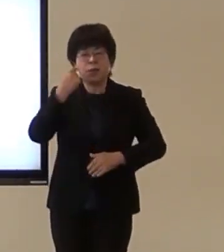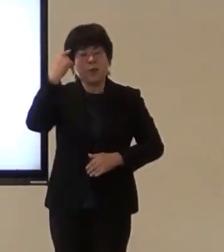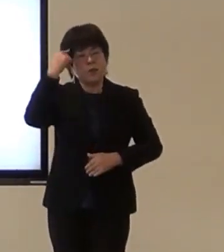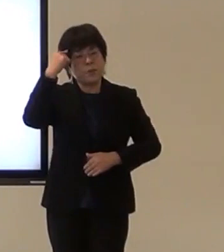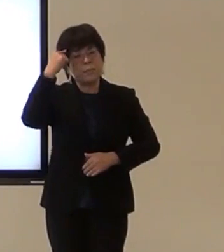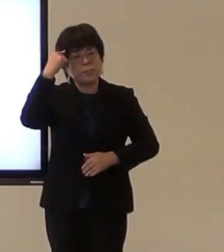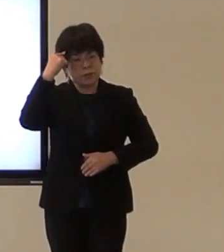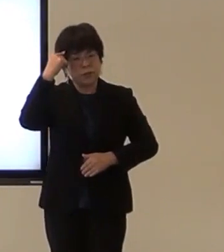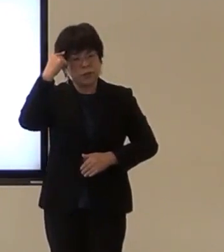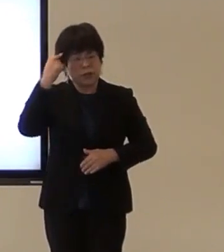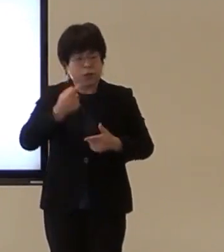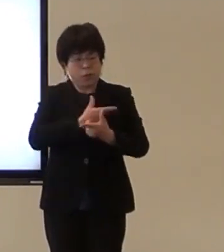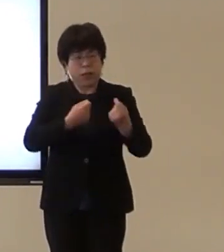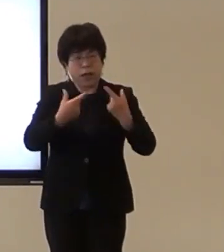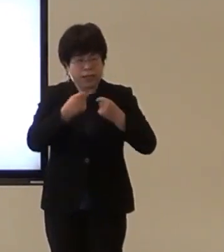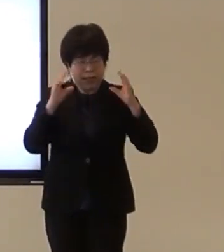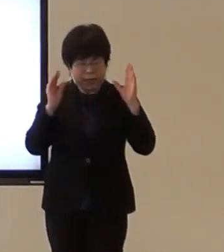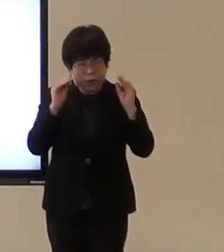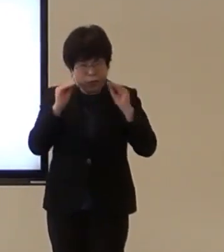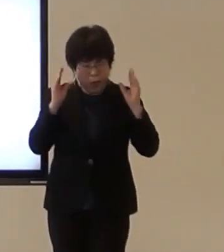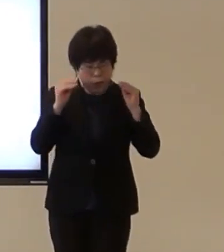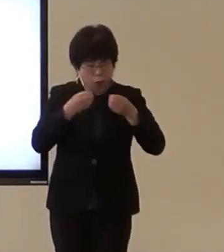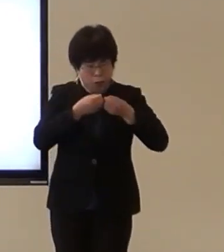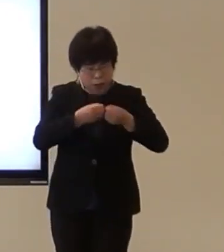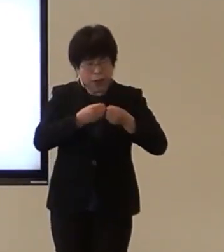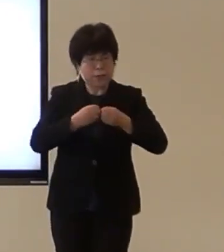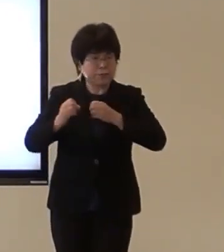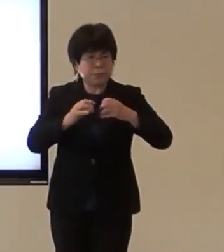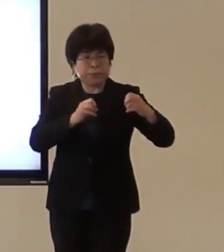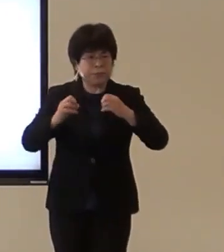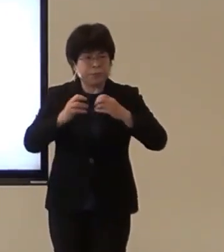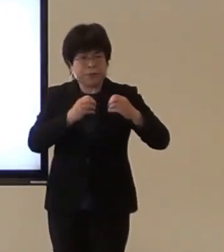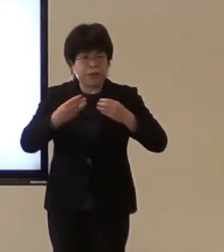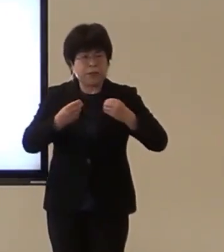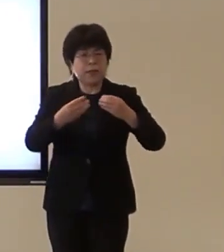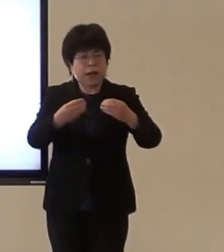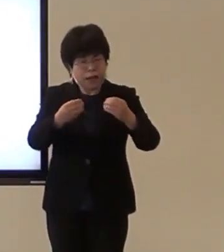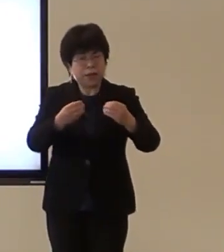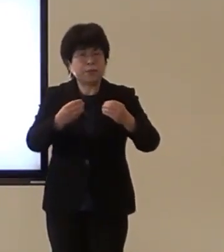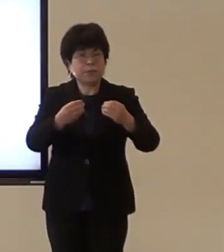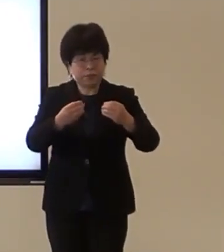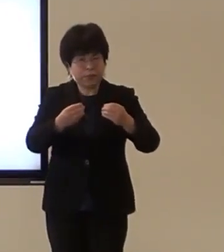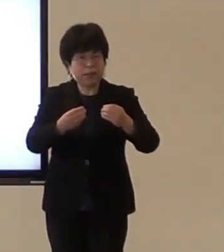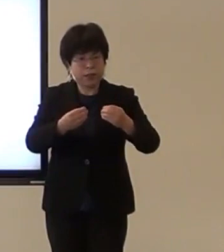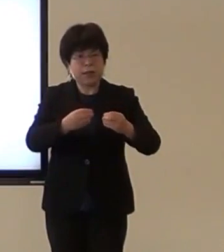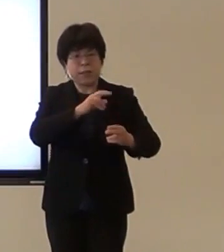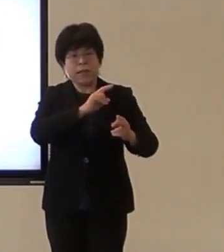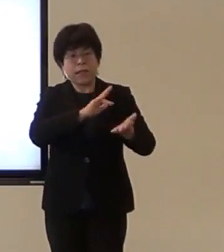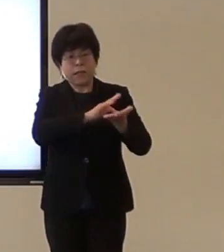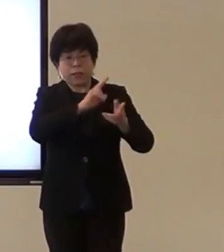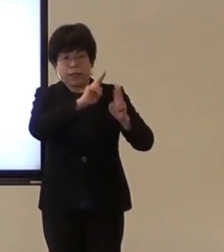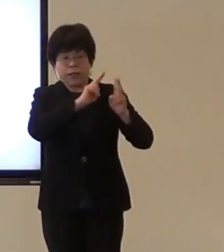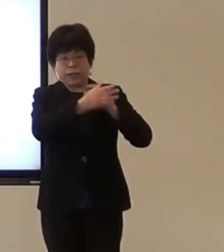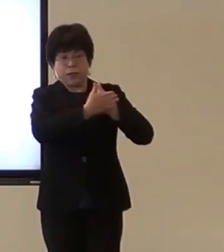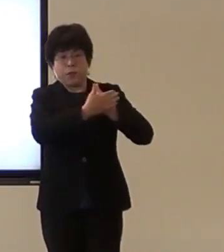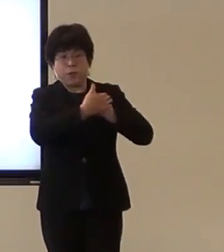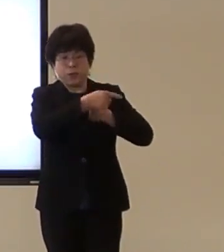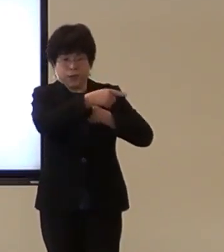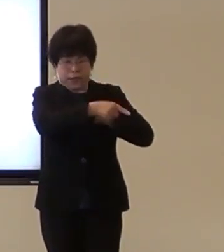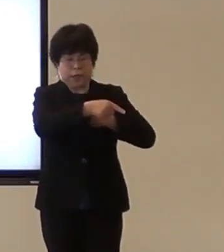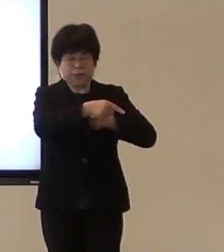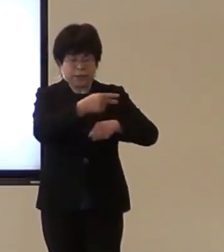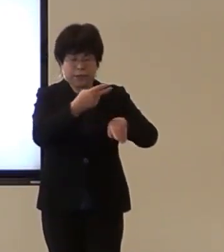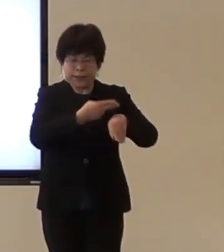緊密な情報共有と事業連携を図りながら、シミックさんの知見、技術、ノウハウを最大限活用させてい